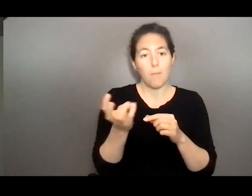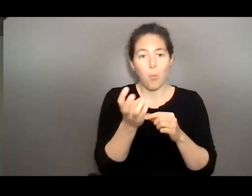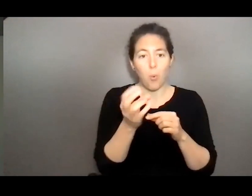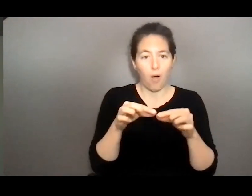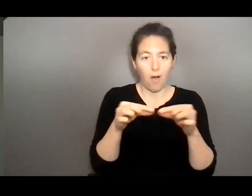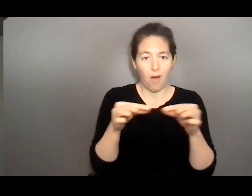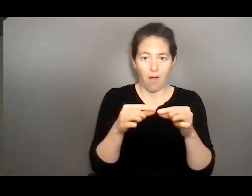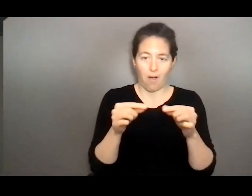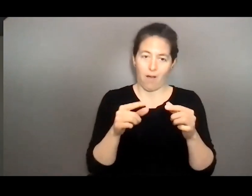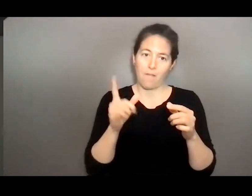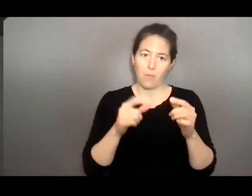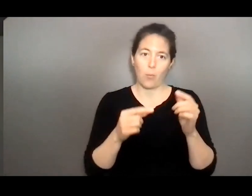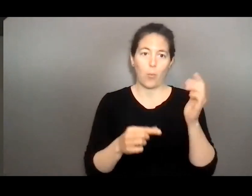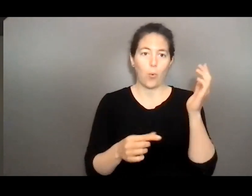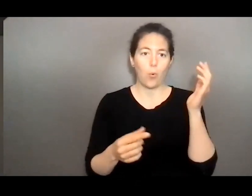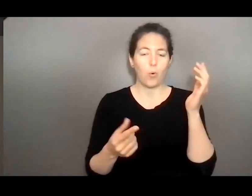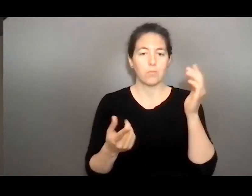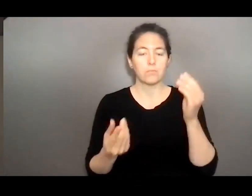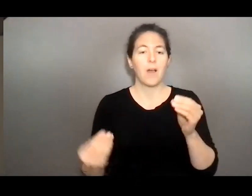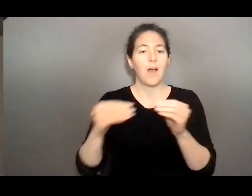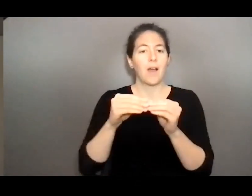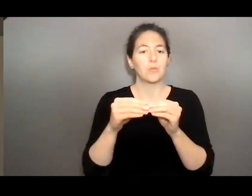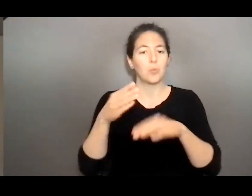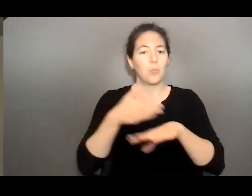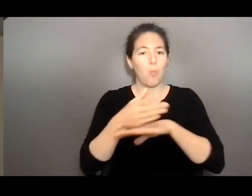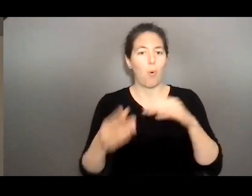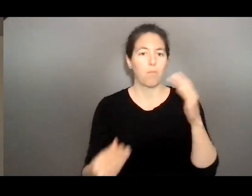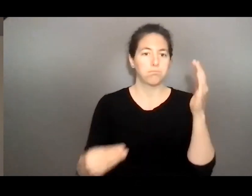pour supporter leur croissance.